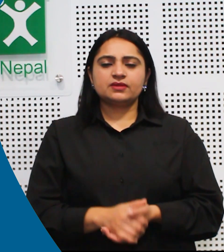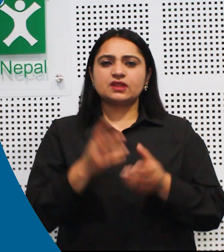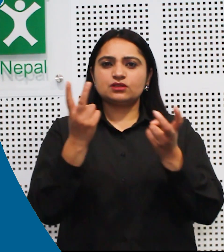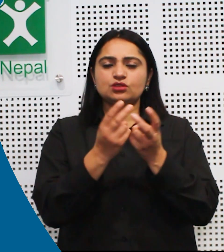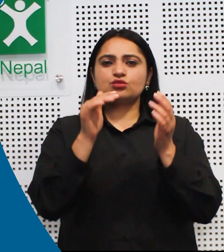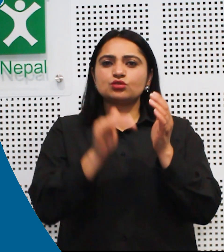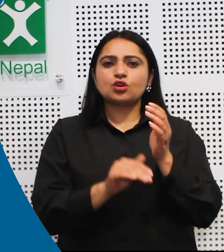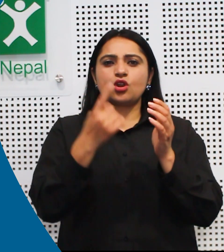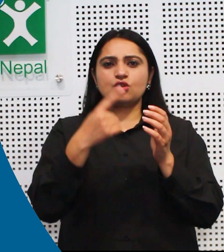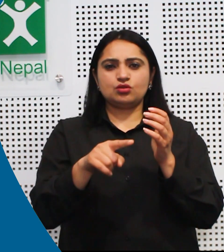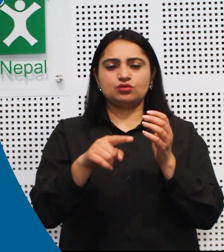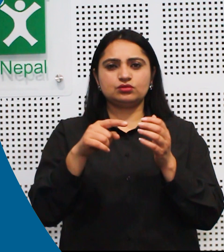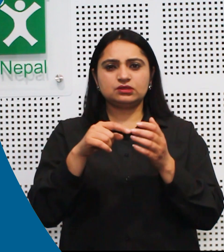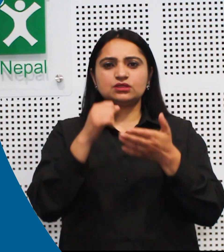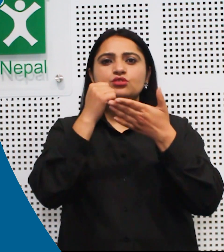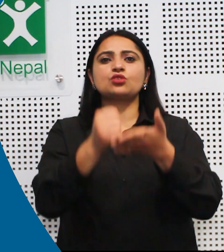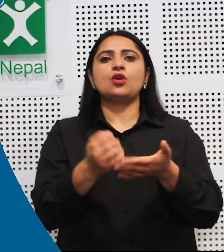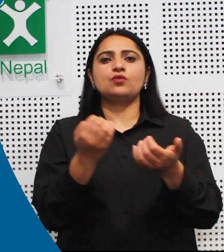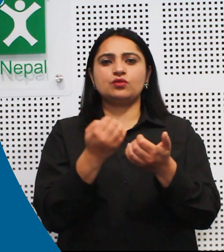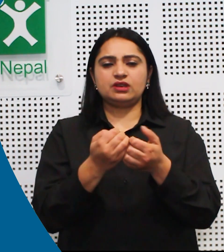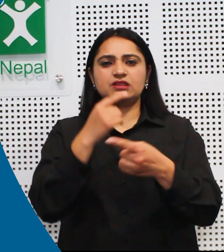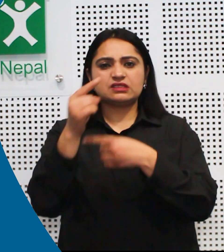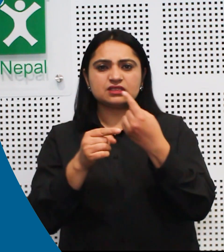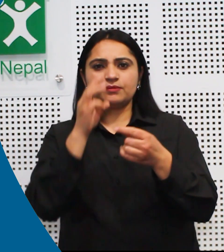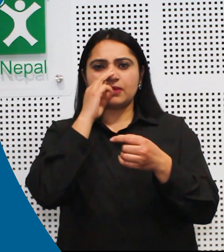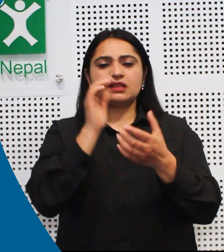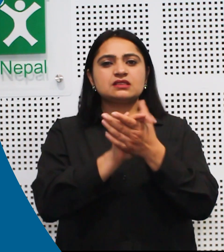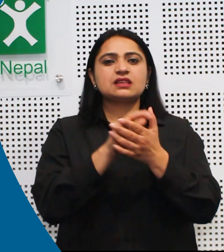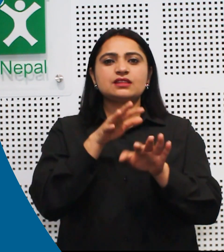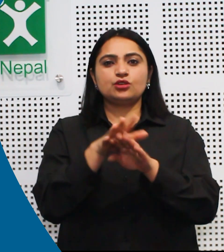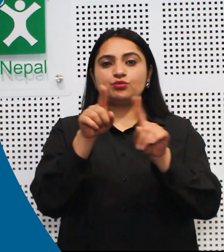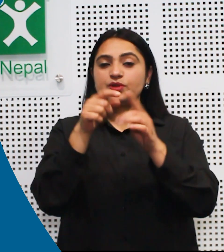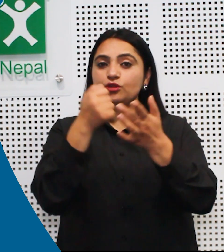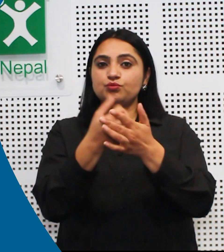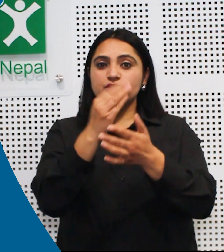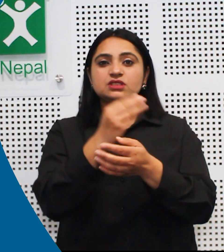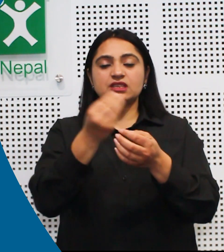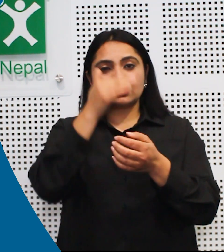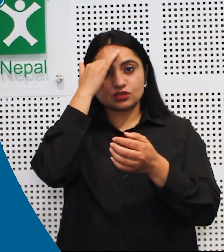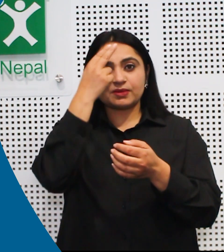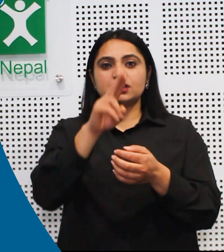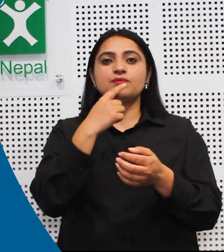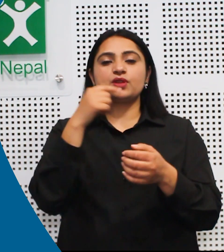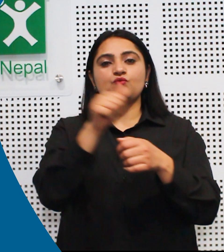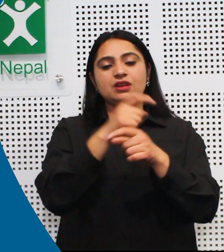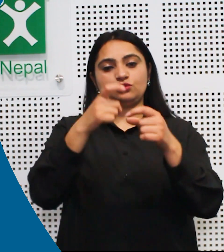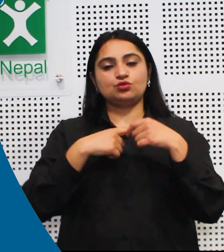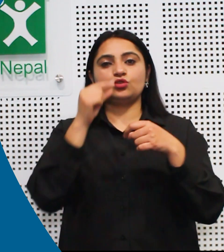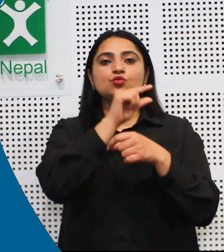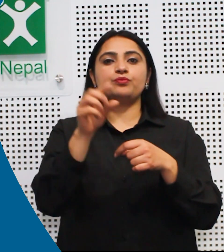अब एक किसिमको सहजीकरणहरू को सिलसिलामा साथीहरू पनि पुगिराख्नु भएको हुन्छ होइन। केही समस्या पर्दाखेरि उहाँले सोधेको विषयमा